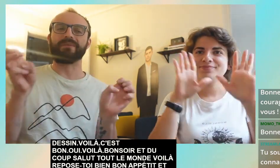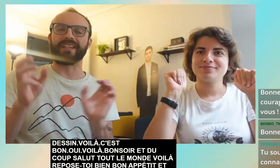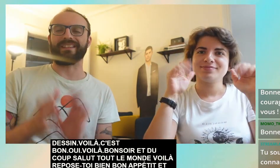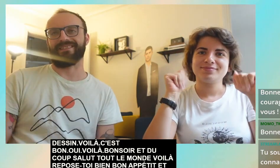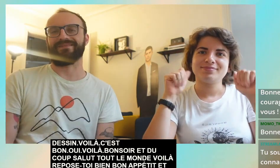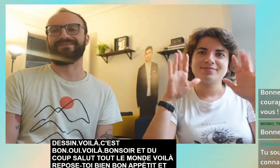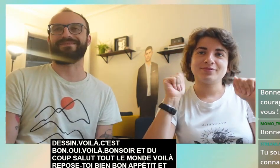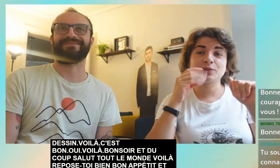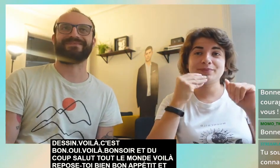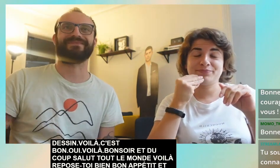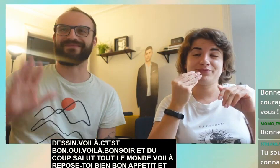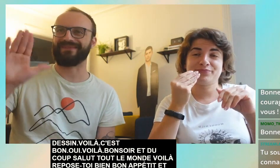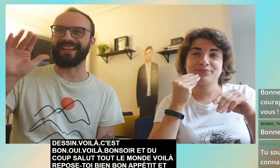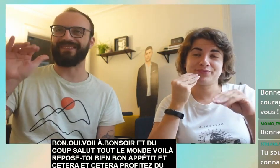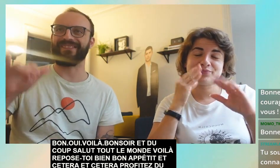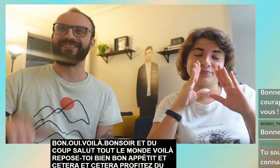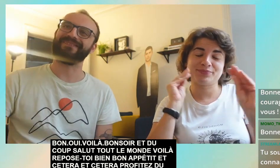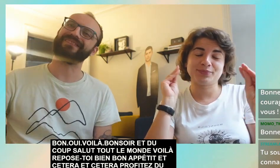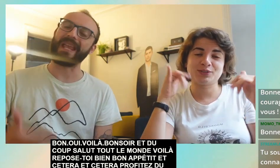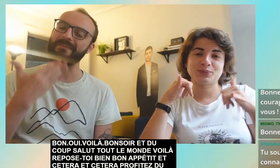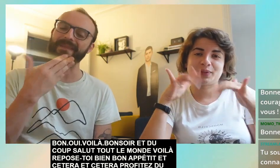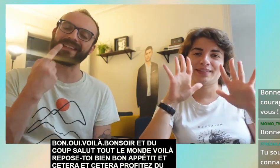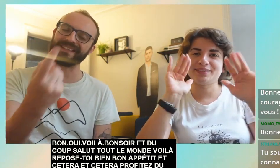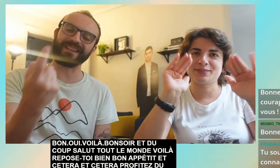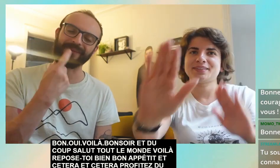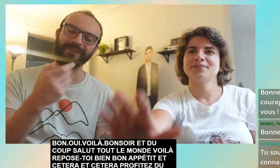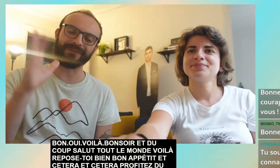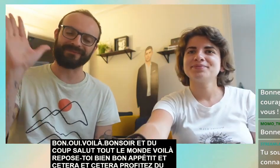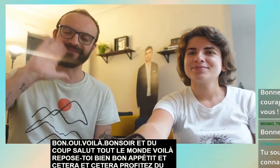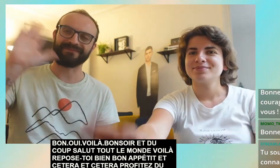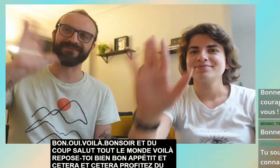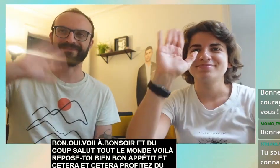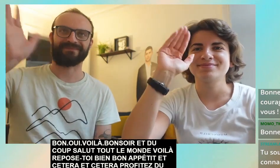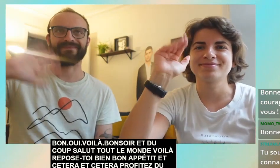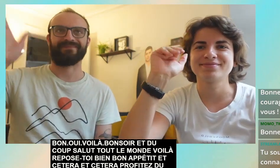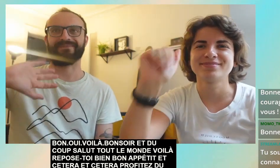week-end. Oui, Salut, bonne soirée. merci d'être venu.